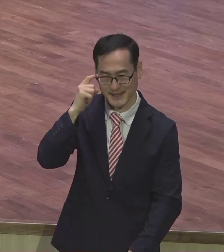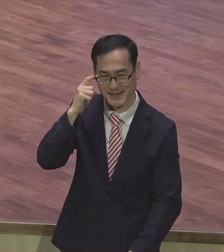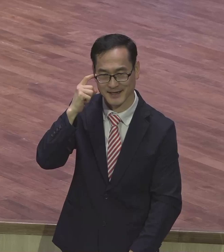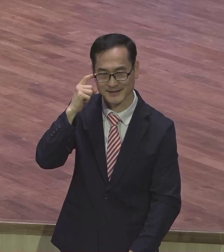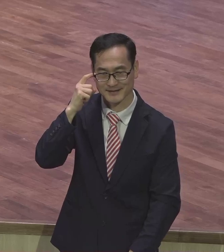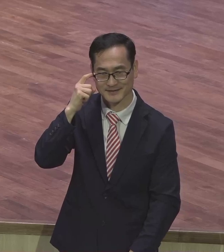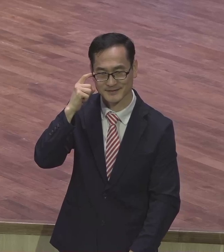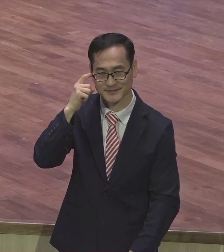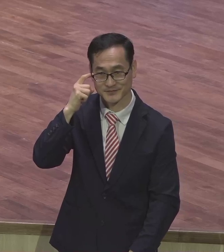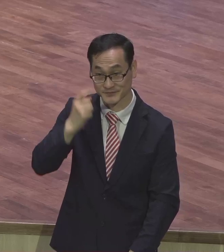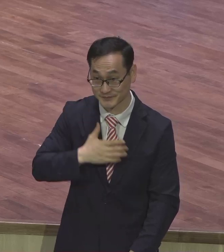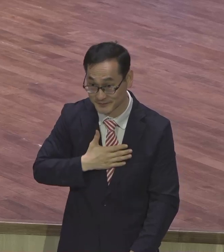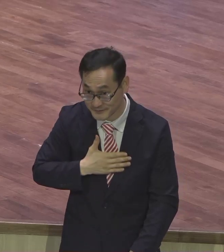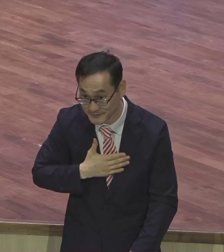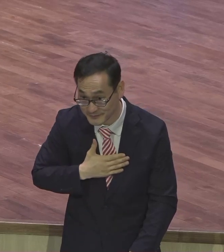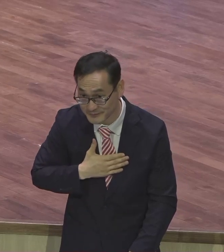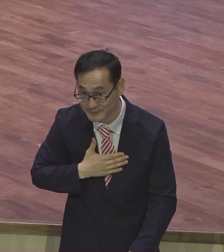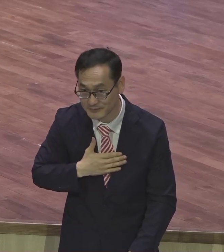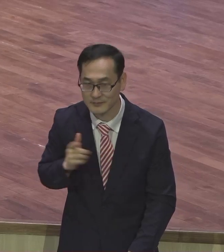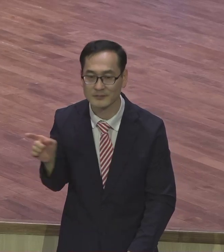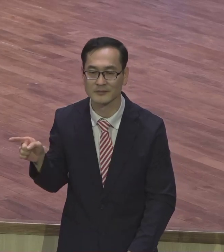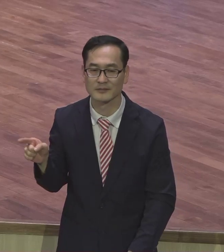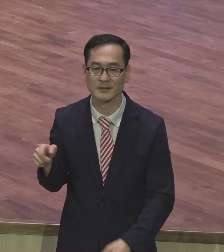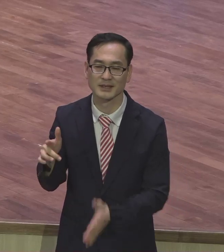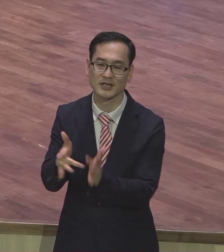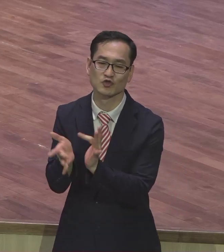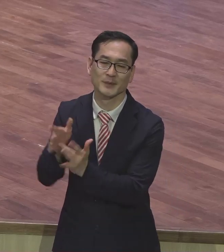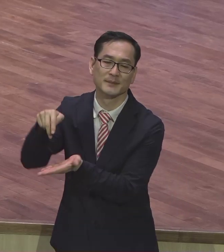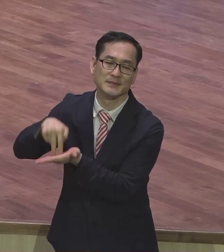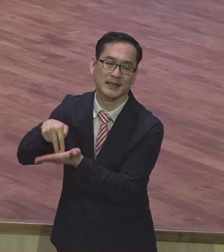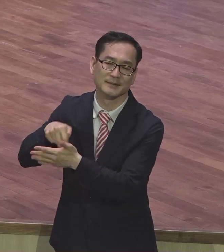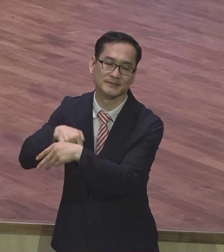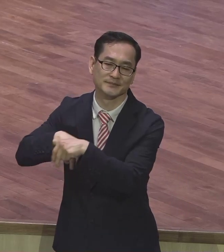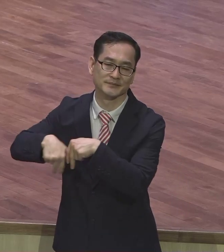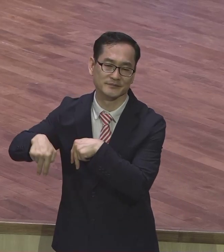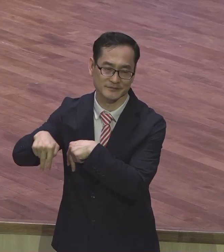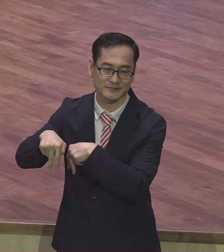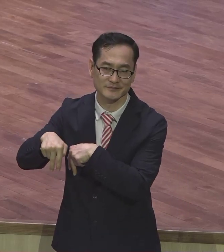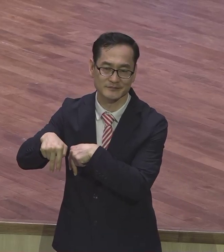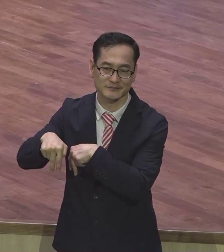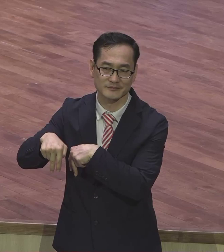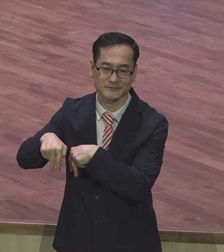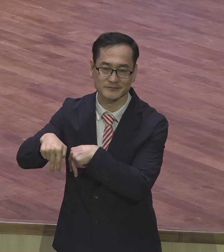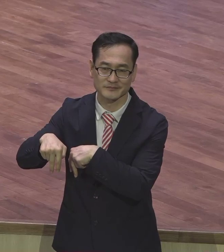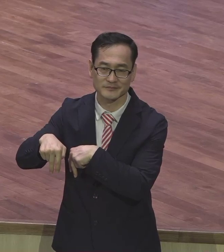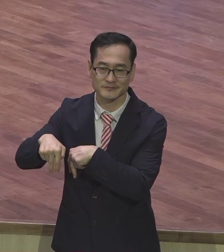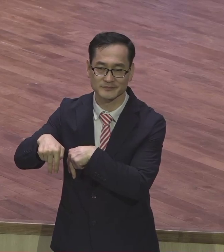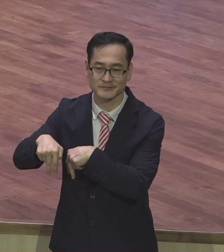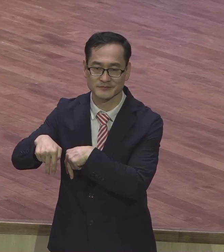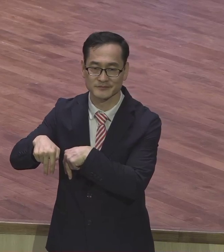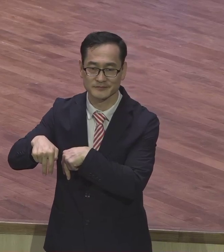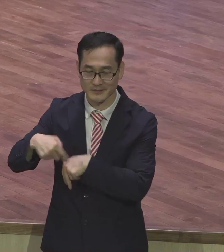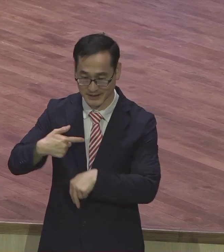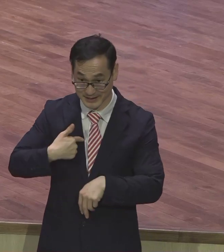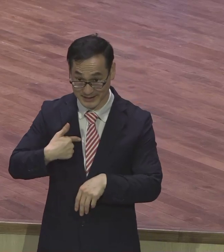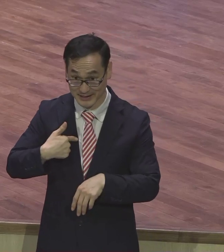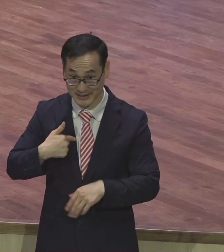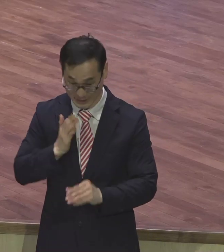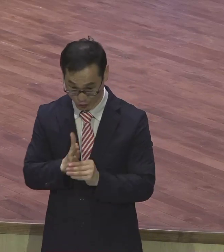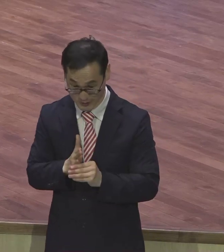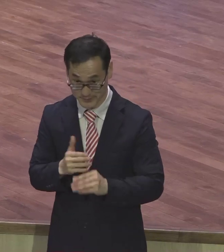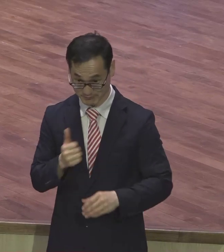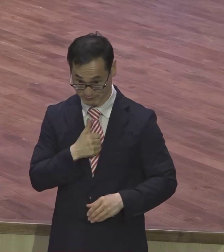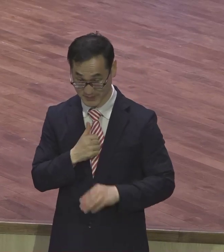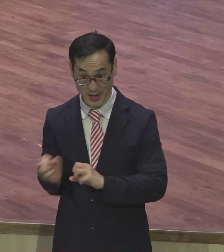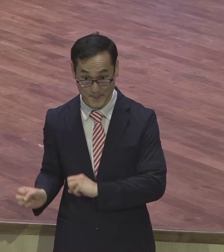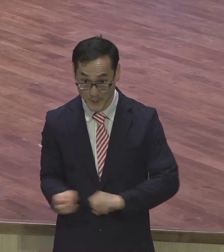해보시기 바랍니다 이게 굉장히 중요합니다 나를 넘어설 수 있는 방법 이것밖에 없어요 나를